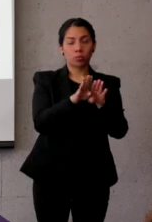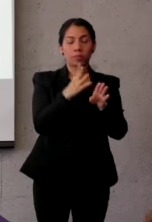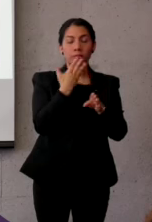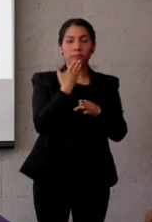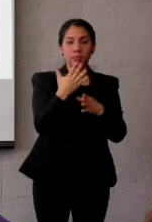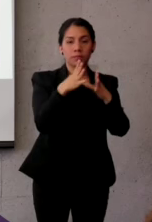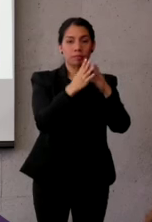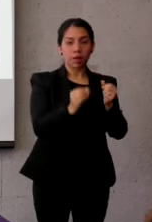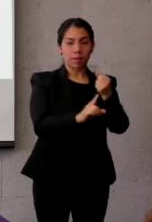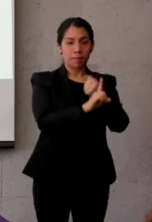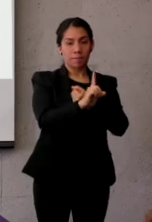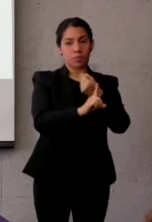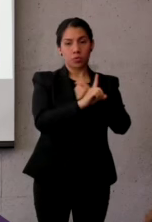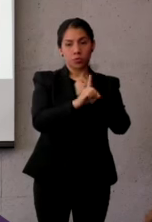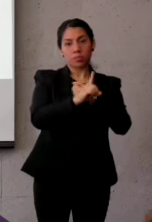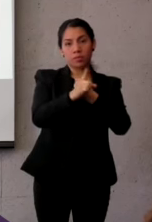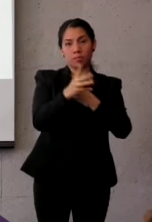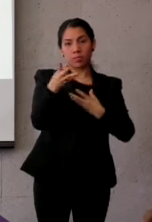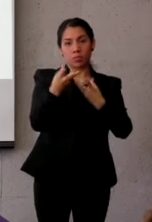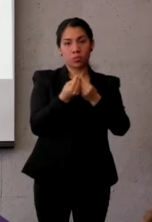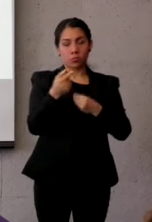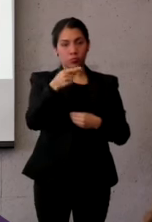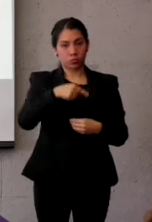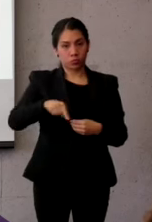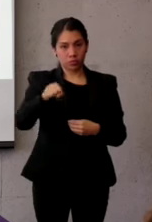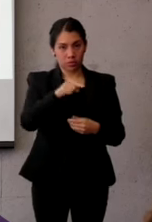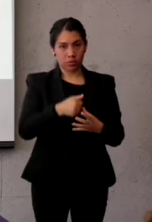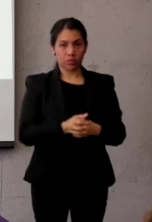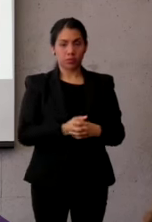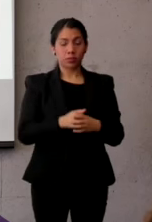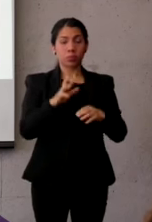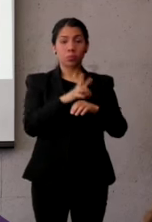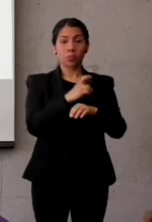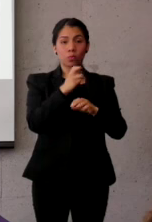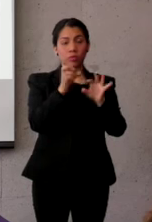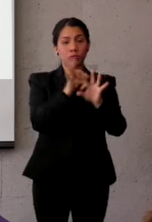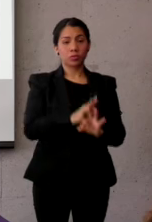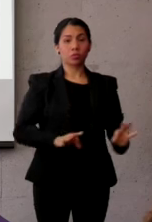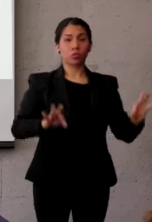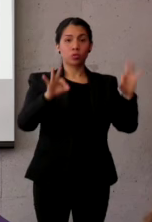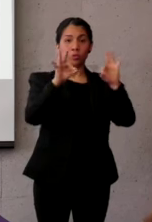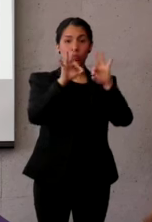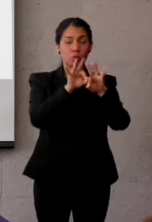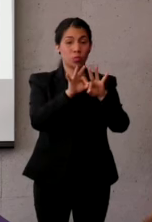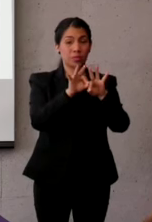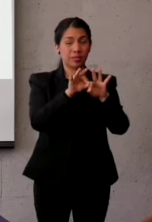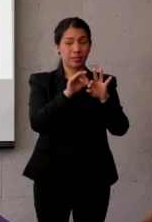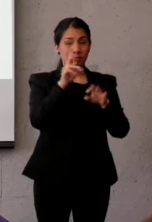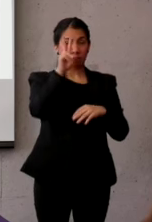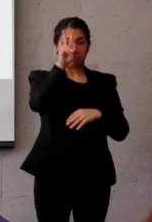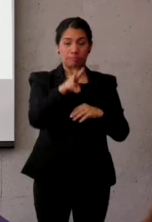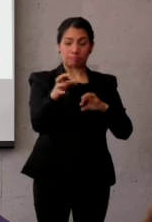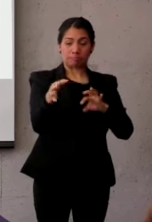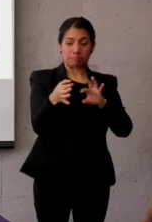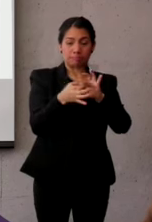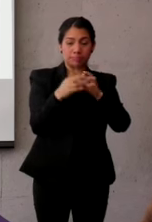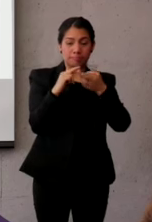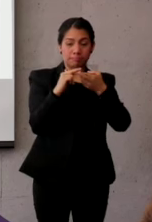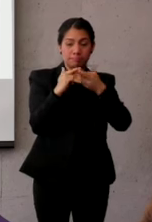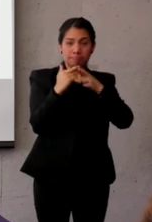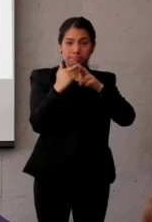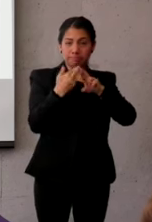una beta que nos toca en un futuro muy cercano y que pues para nosotros